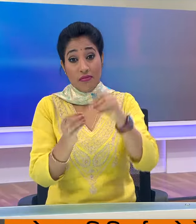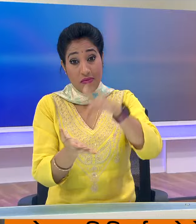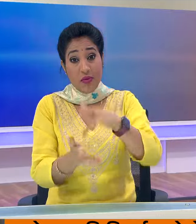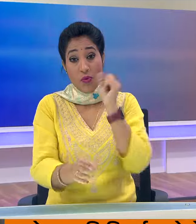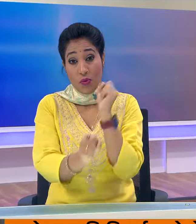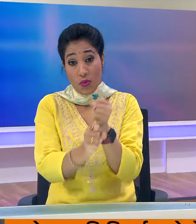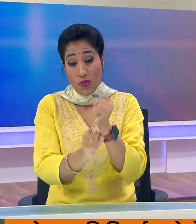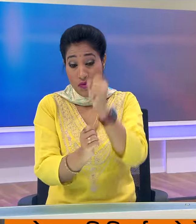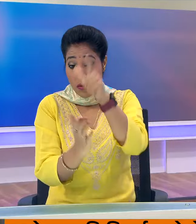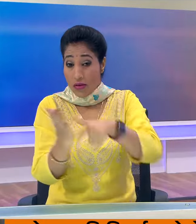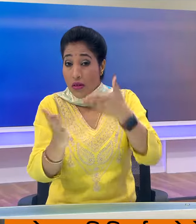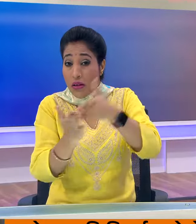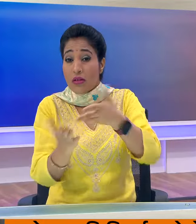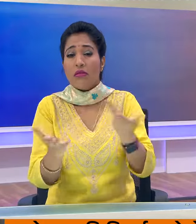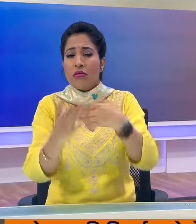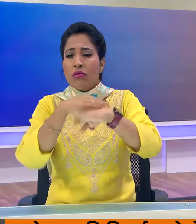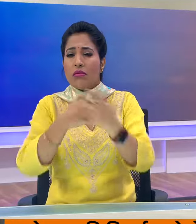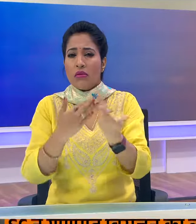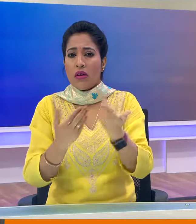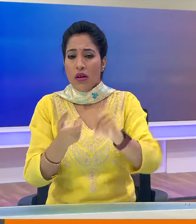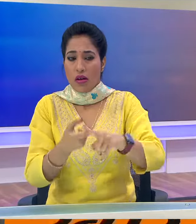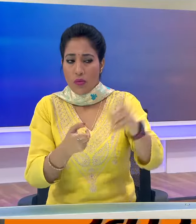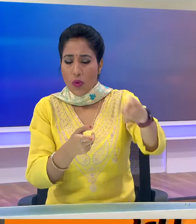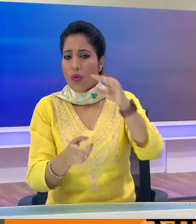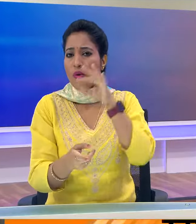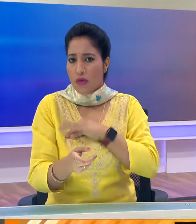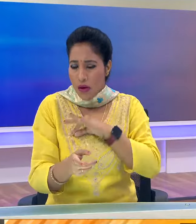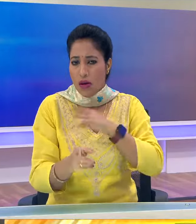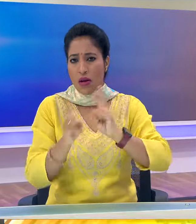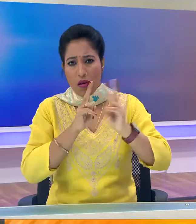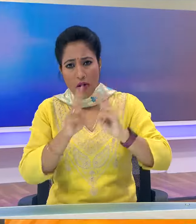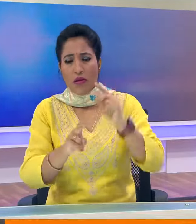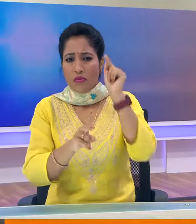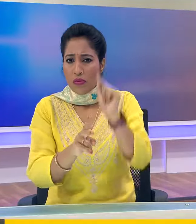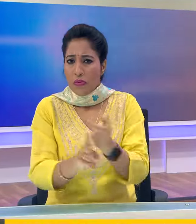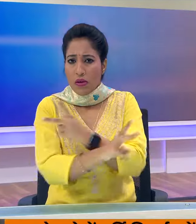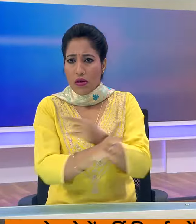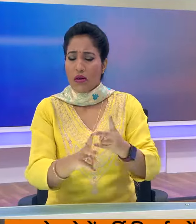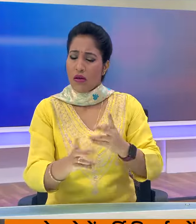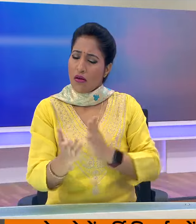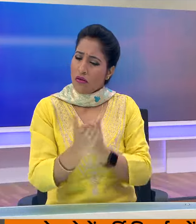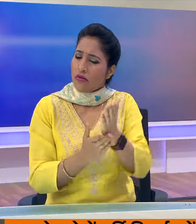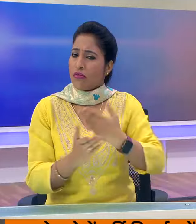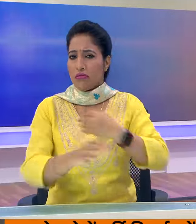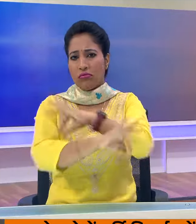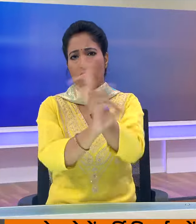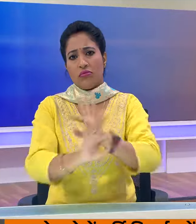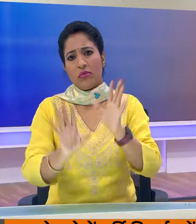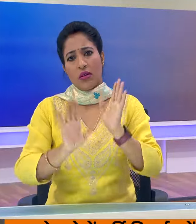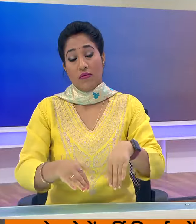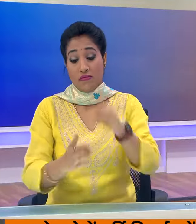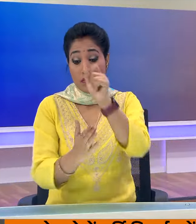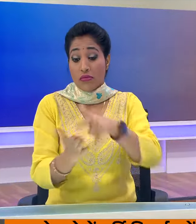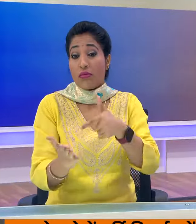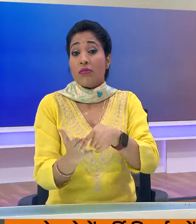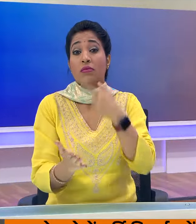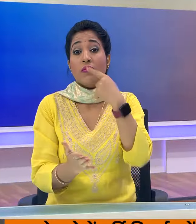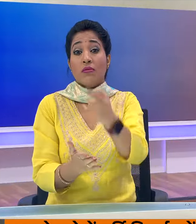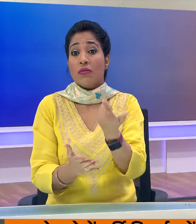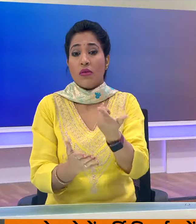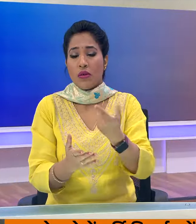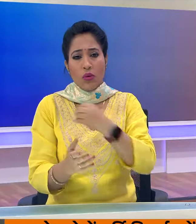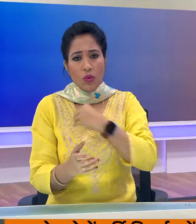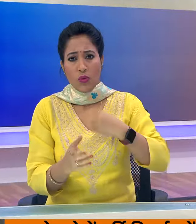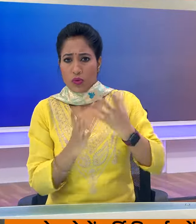ने खत में लिखा कि वो हितधारकों से बातचीत करने के लिए हमेशा से तैयार है। पत्र में बताया गया कि